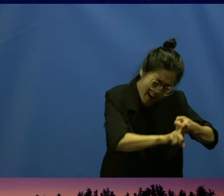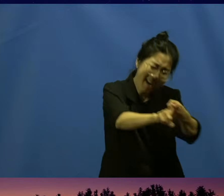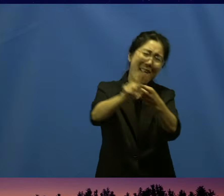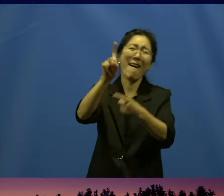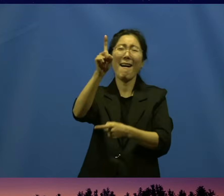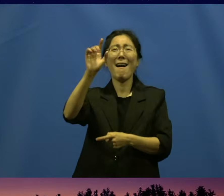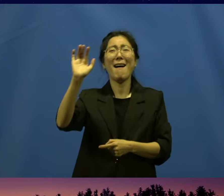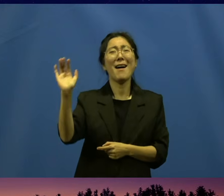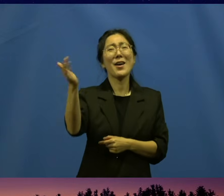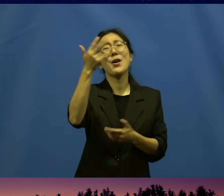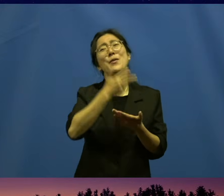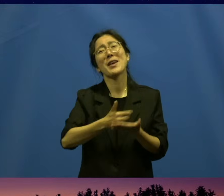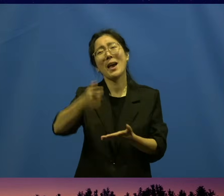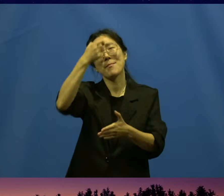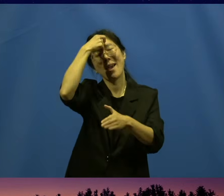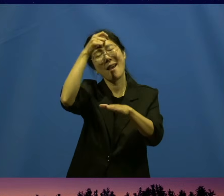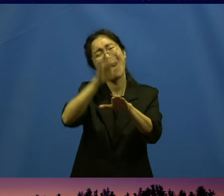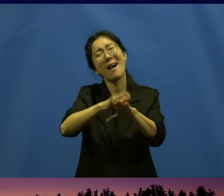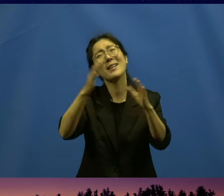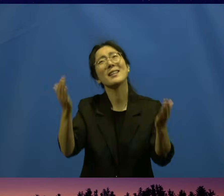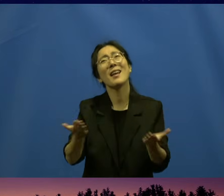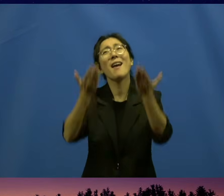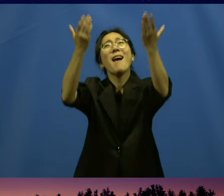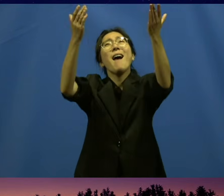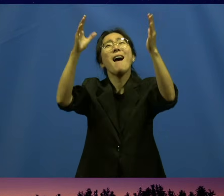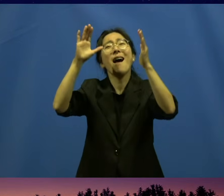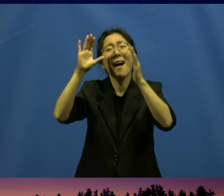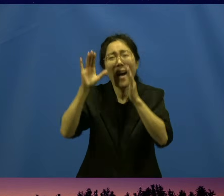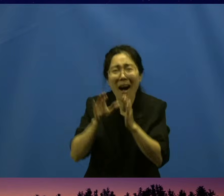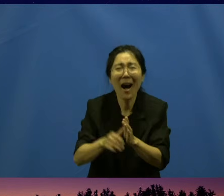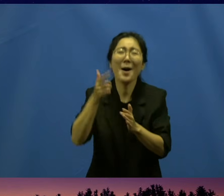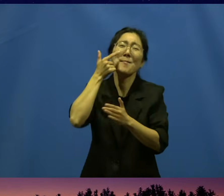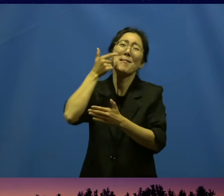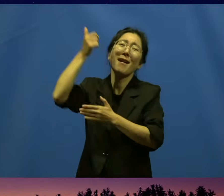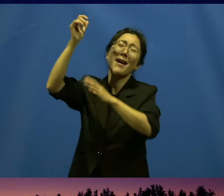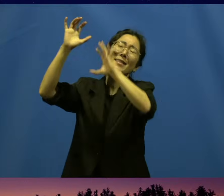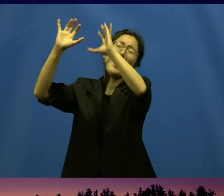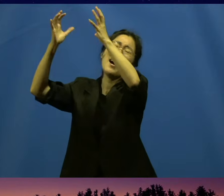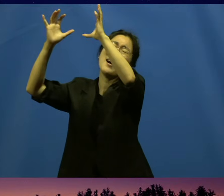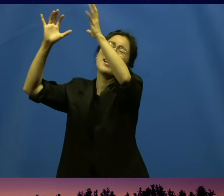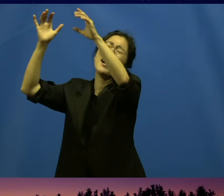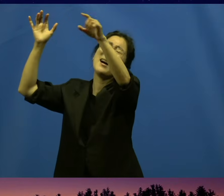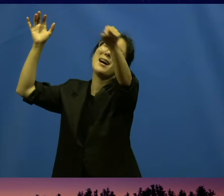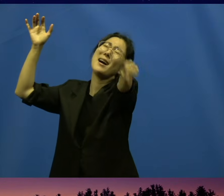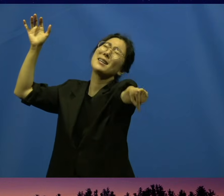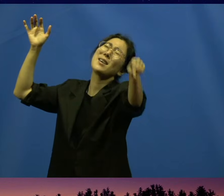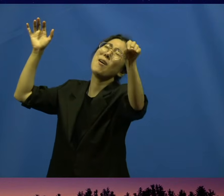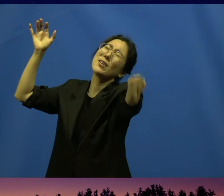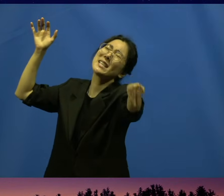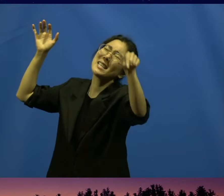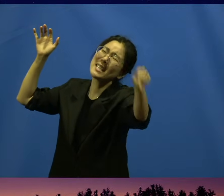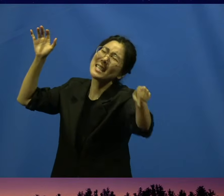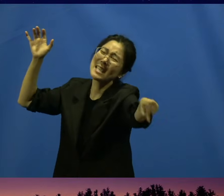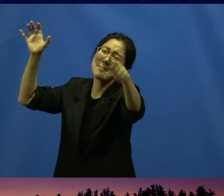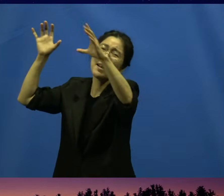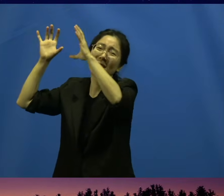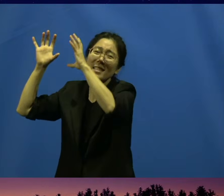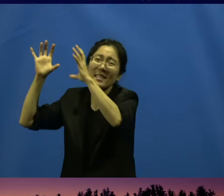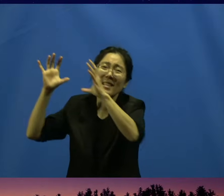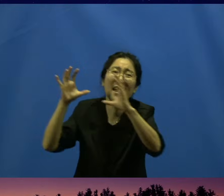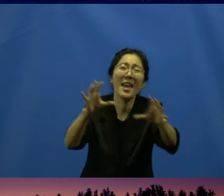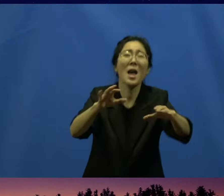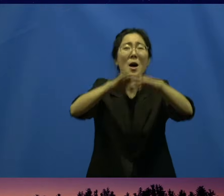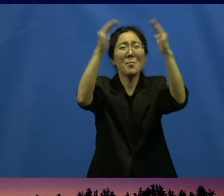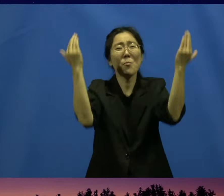되어 주를 예배할 때 아버지의 나라 여기